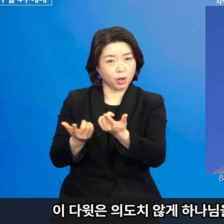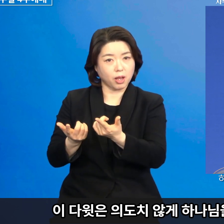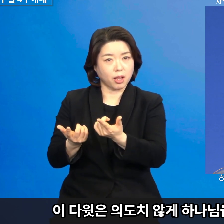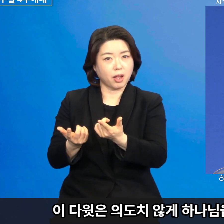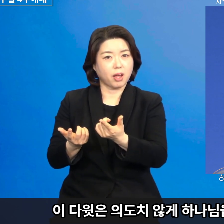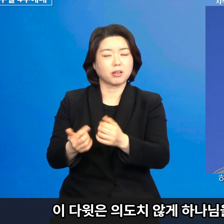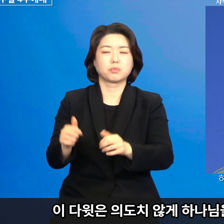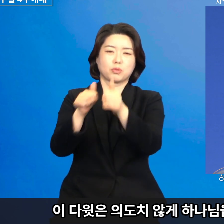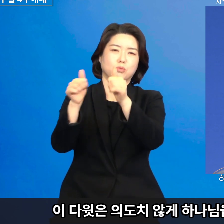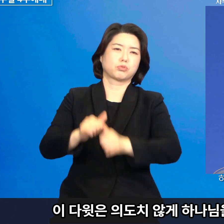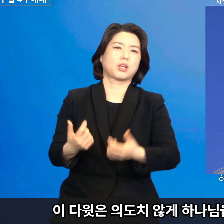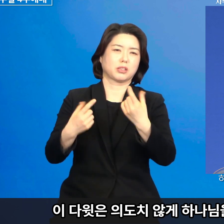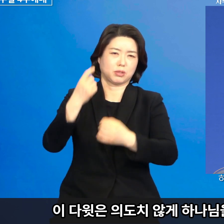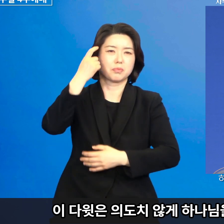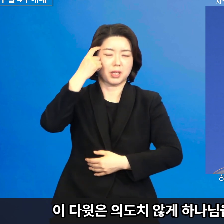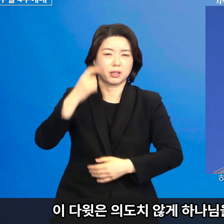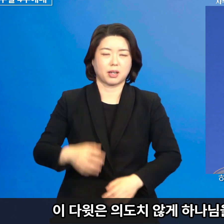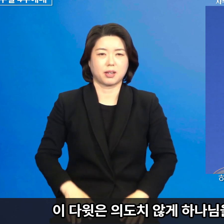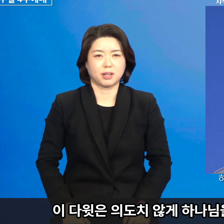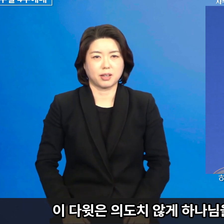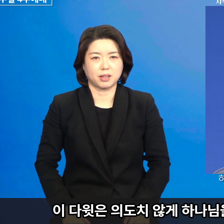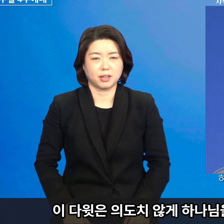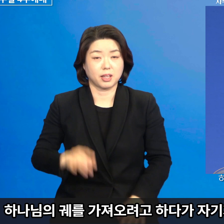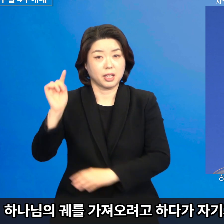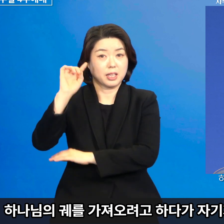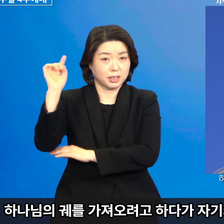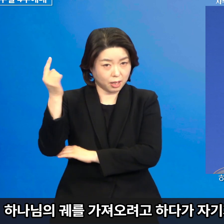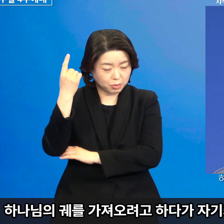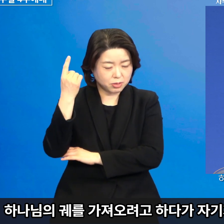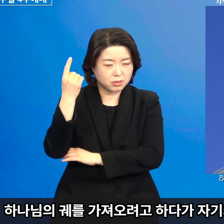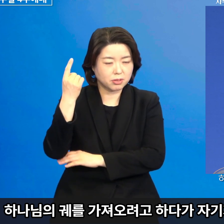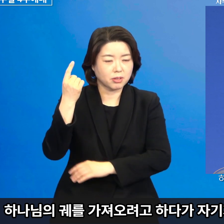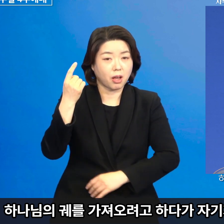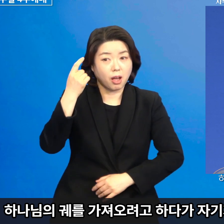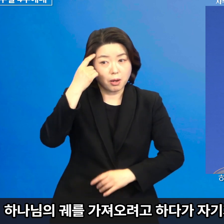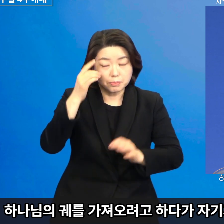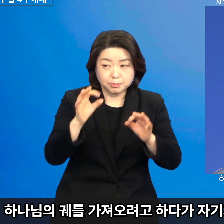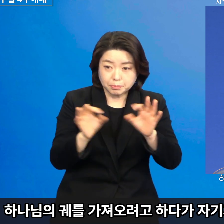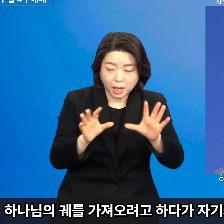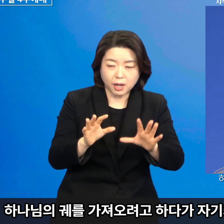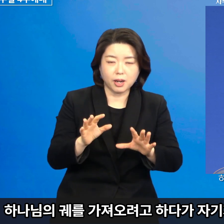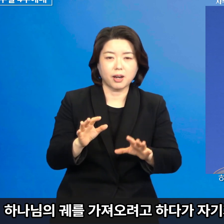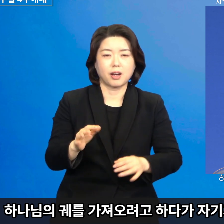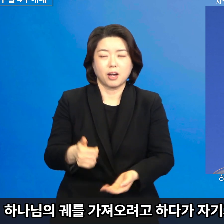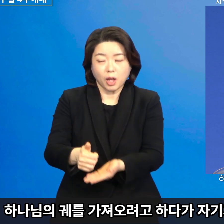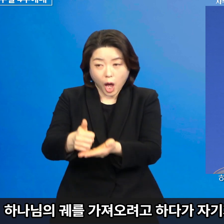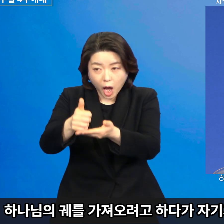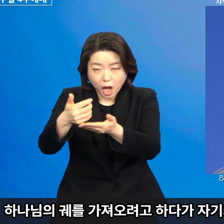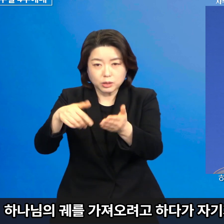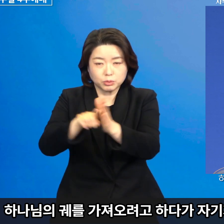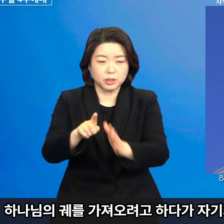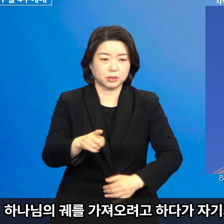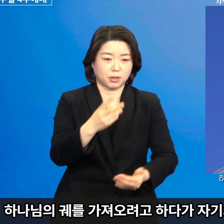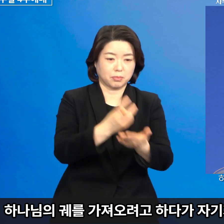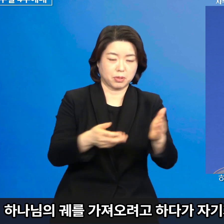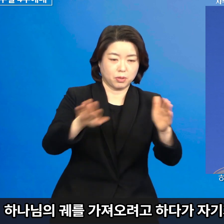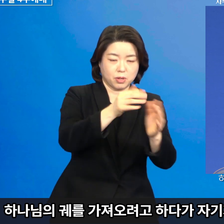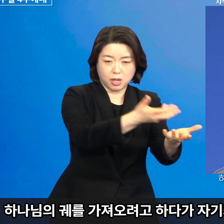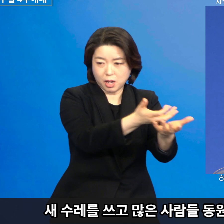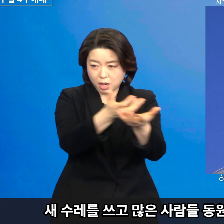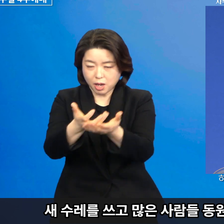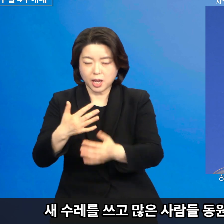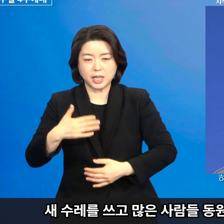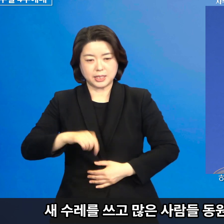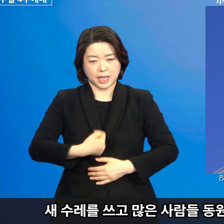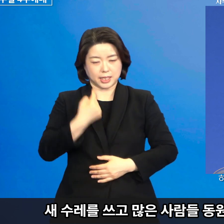않게 하나님을 나름대로 그 경유하기 위해서 하나님이 괴를 가져오려고 하다가 자기가 생각한 방식대로 처리를 한